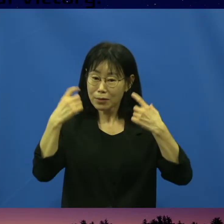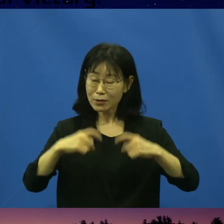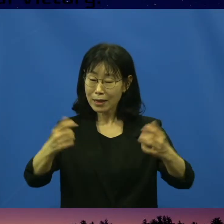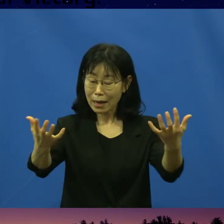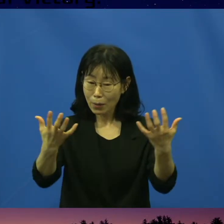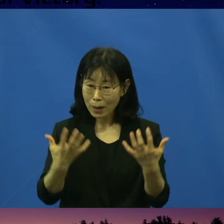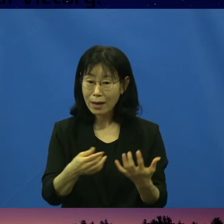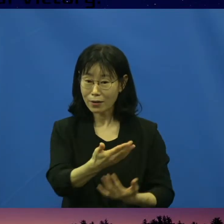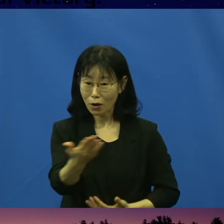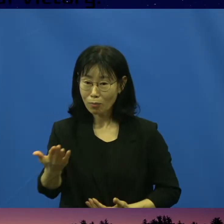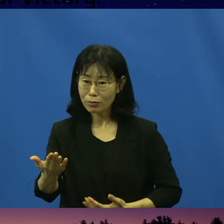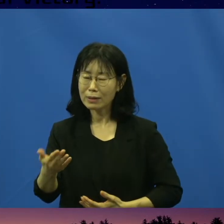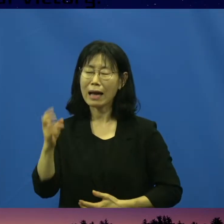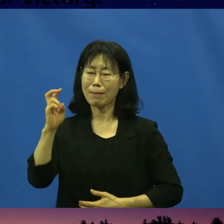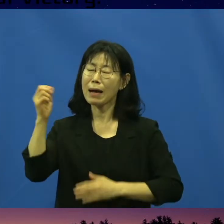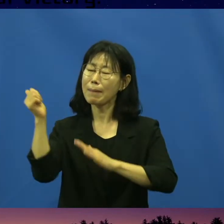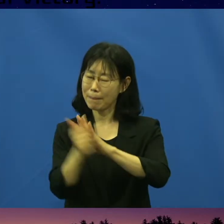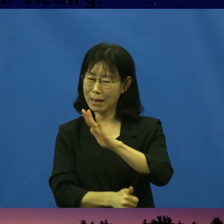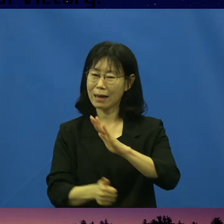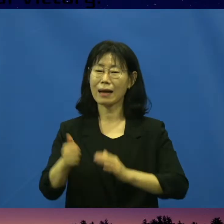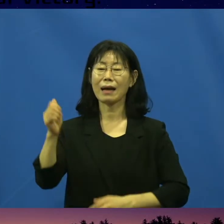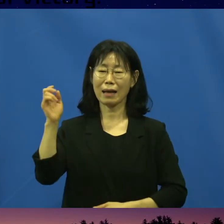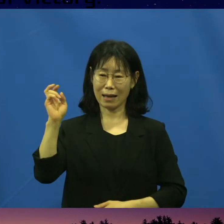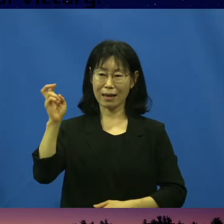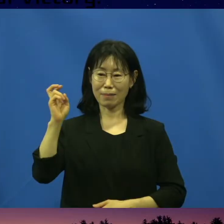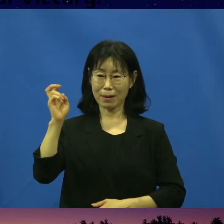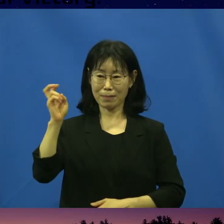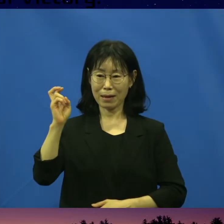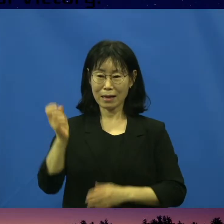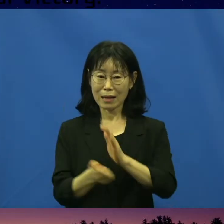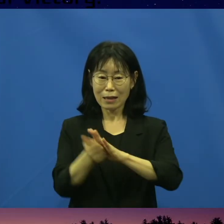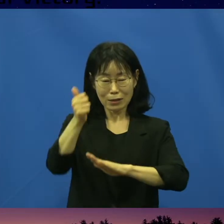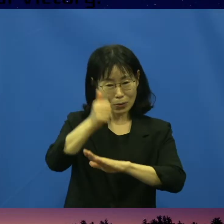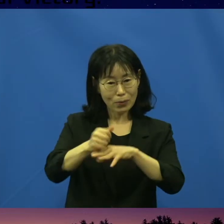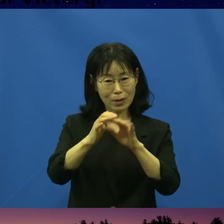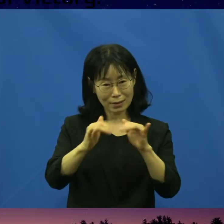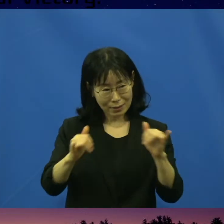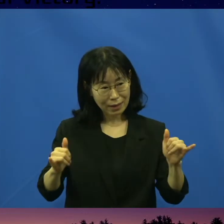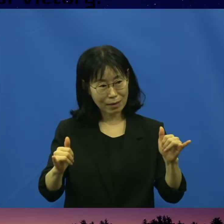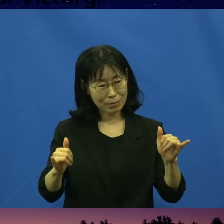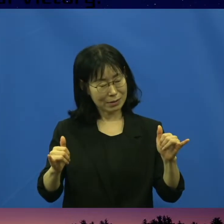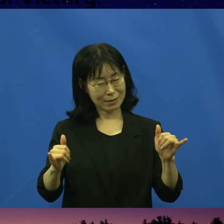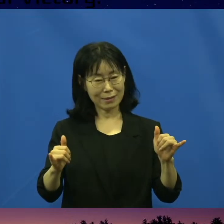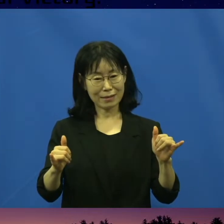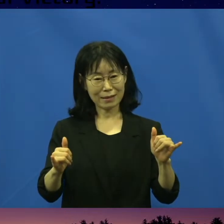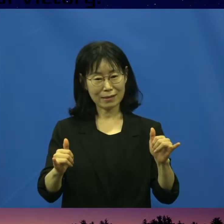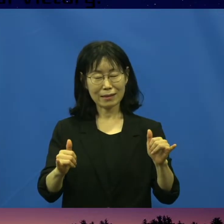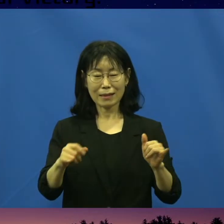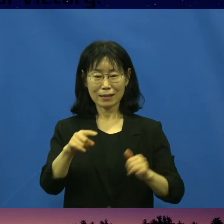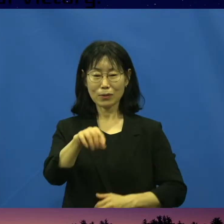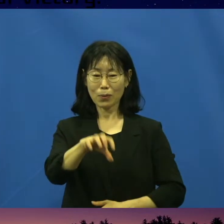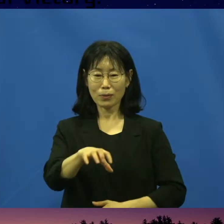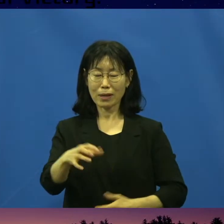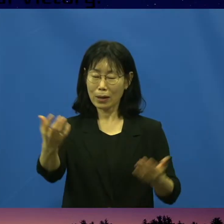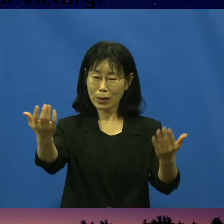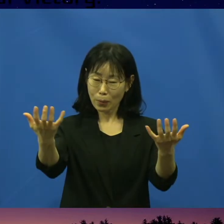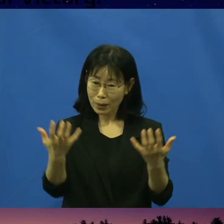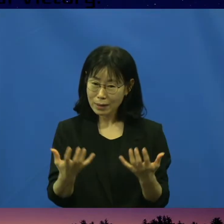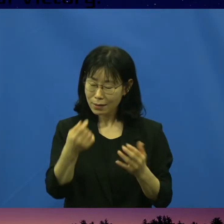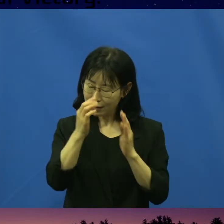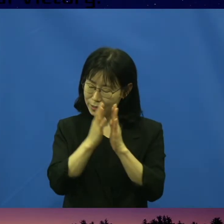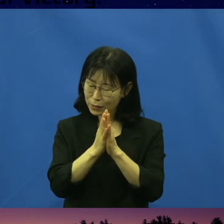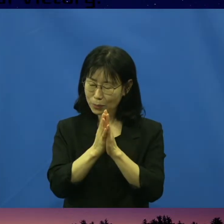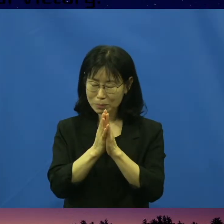가능성이 많아요. 올 리가 없어요. 올 리가 없어요. 올 리가 없어요.